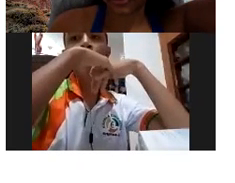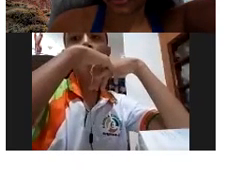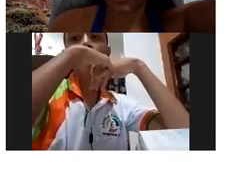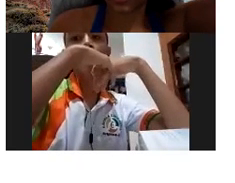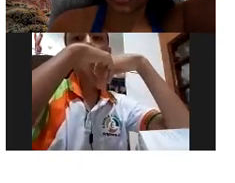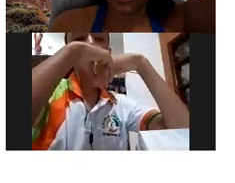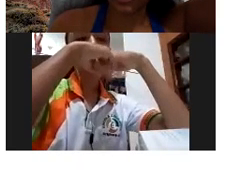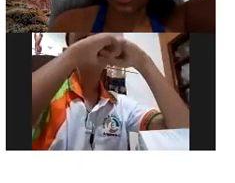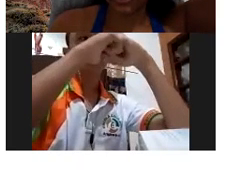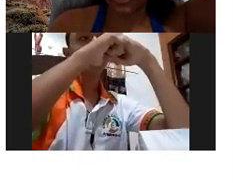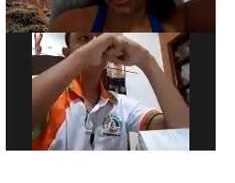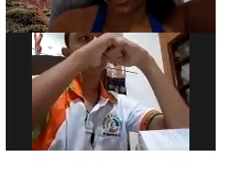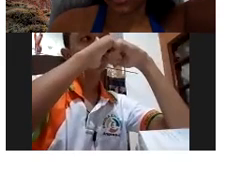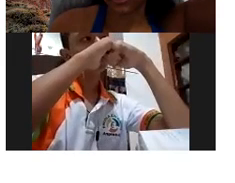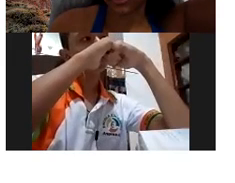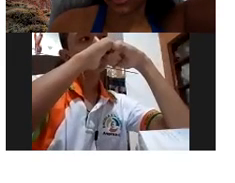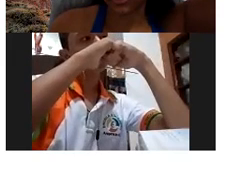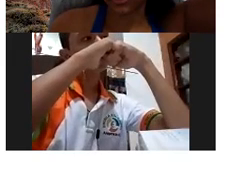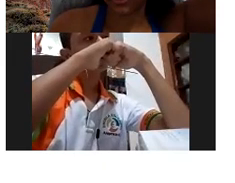E aí